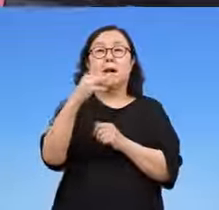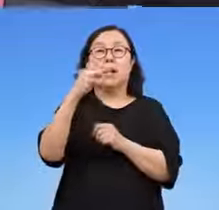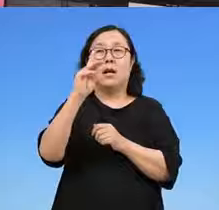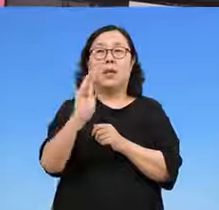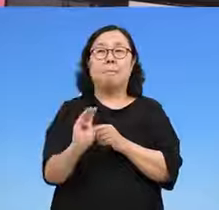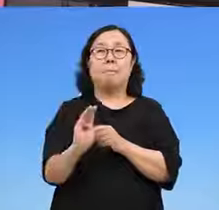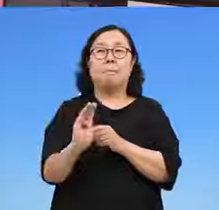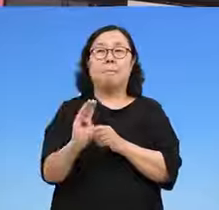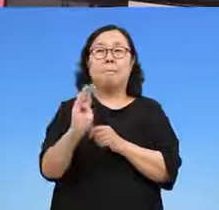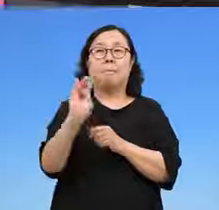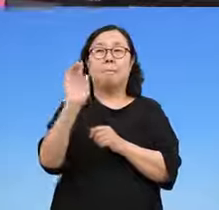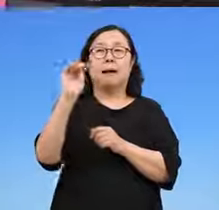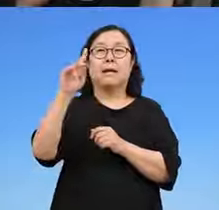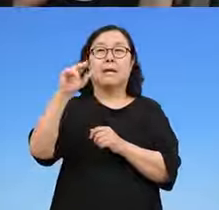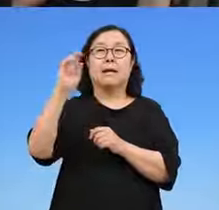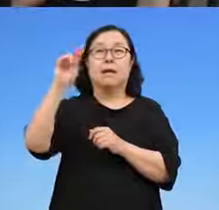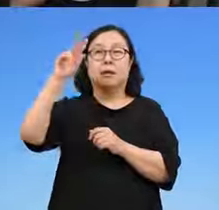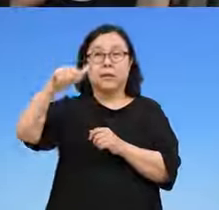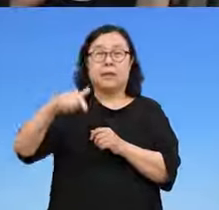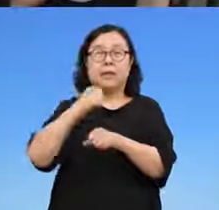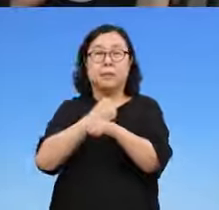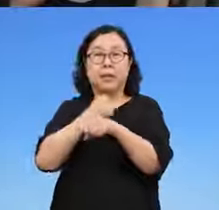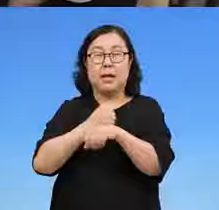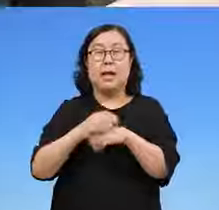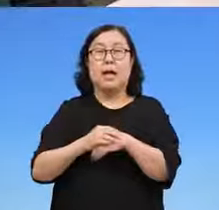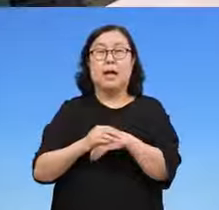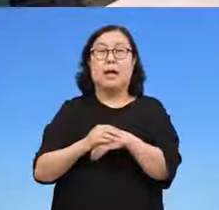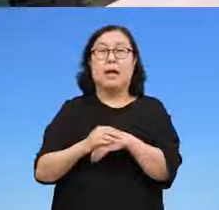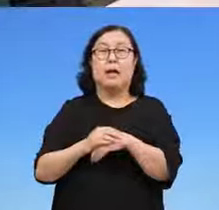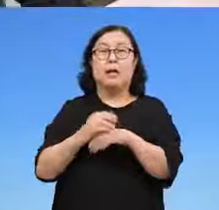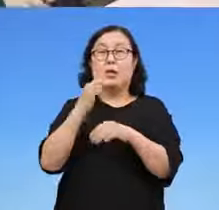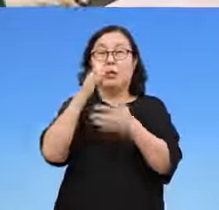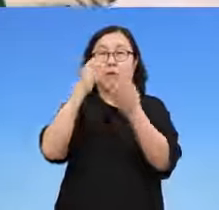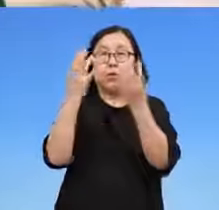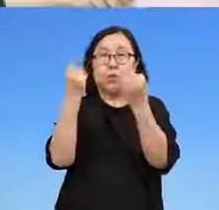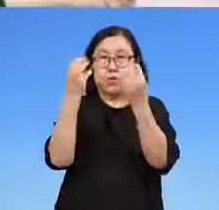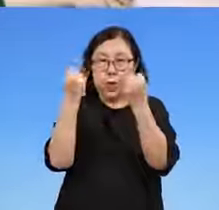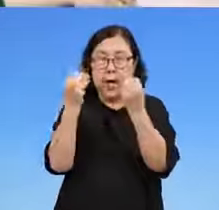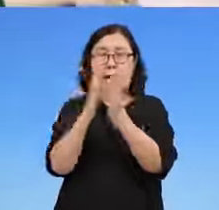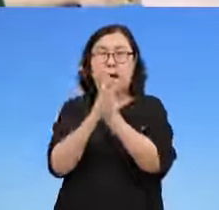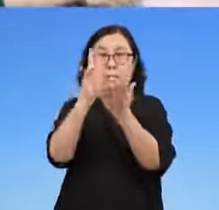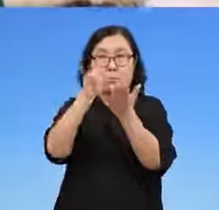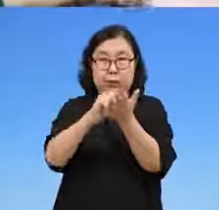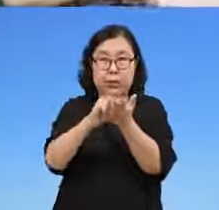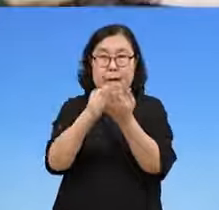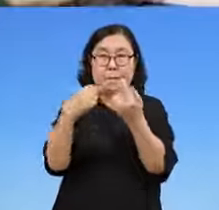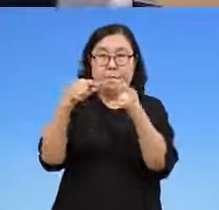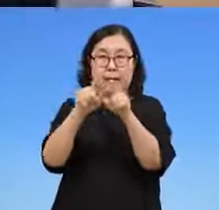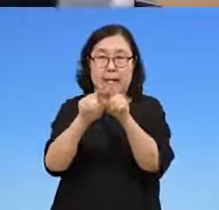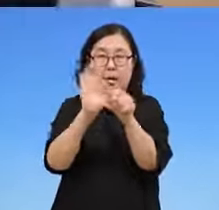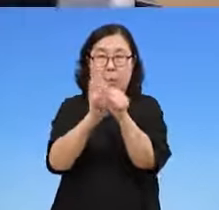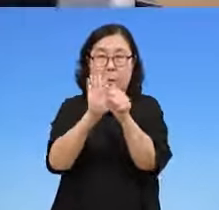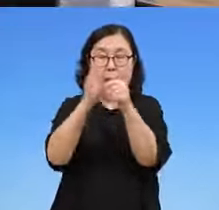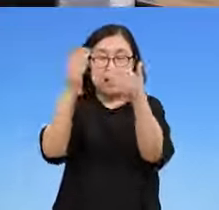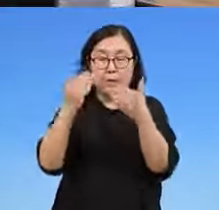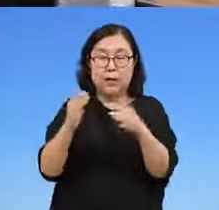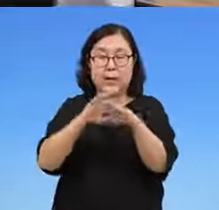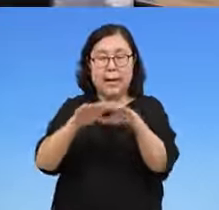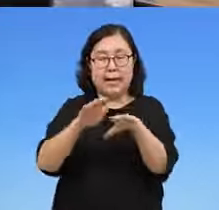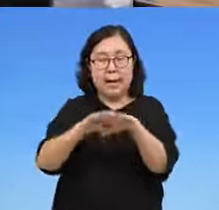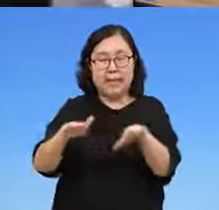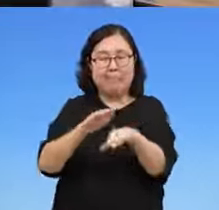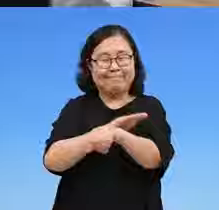연립방 정식을 할 차례입니다. 풀리지 않던 문제도 함께 봐주시는 선생님이 계시니